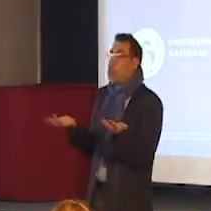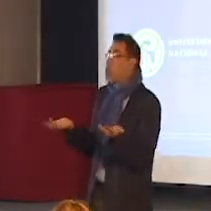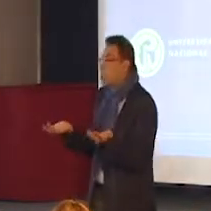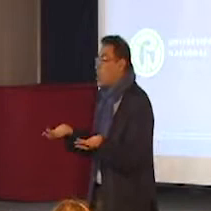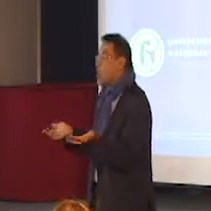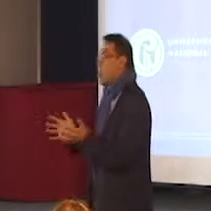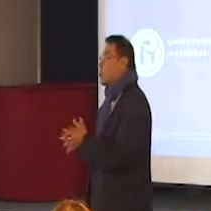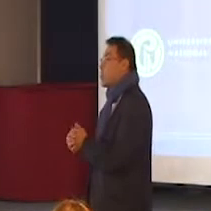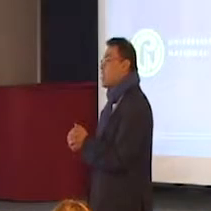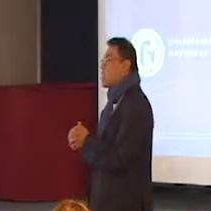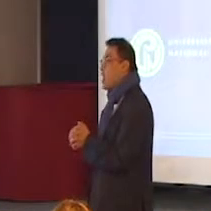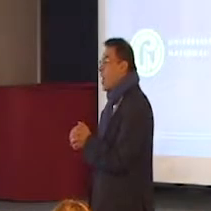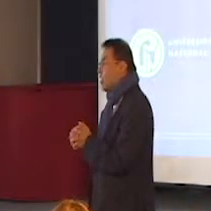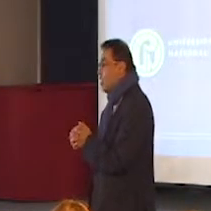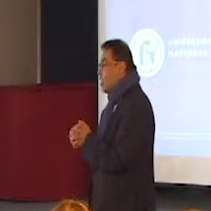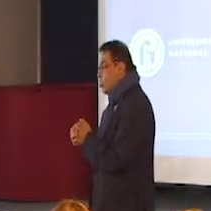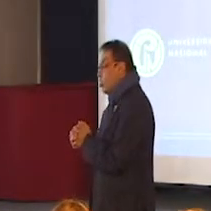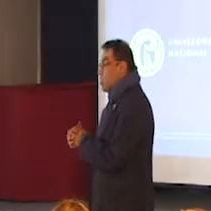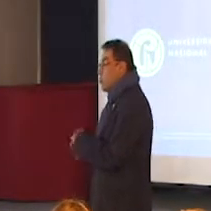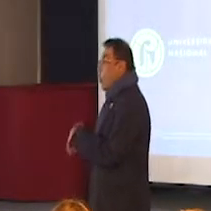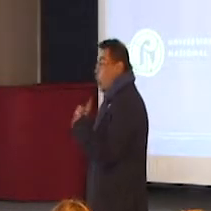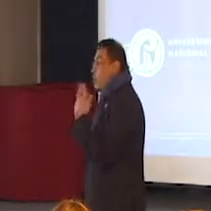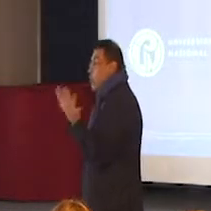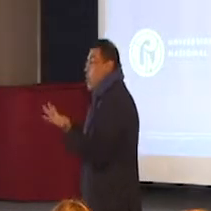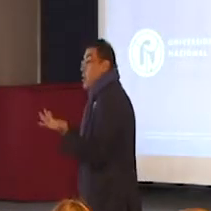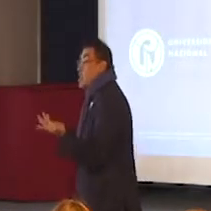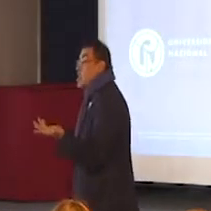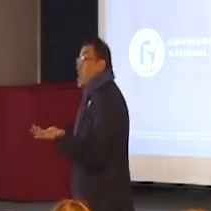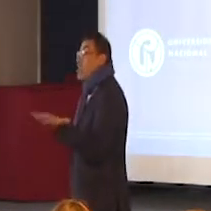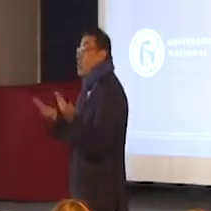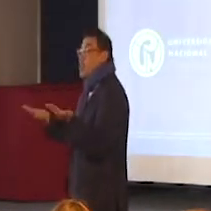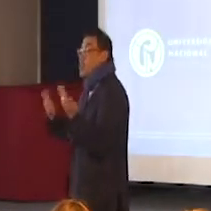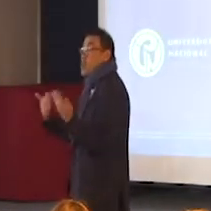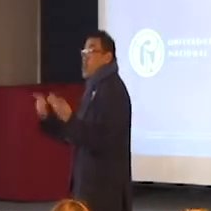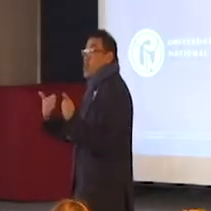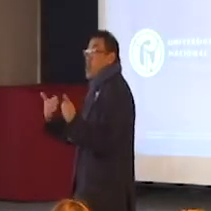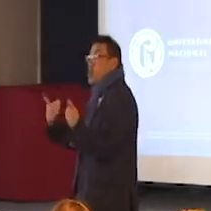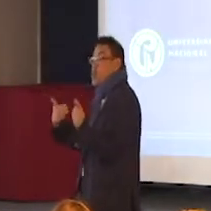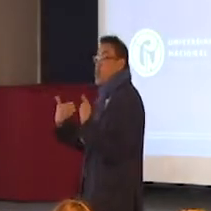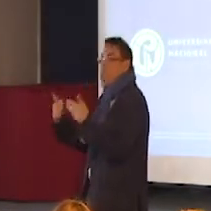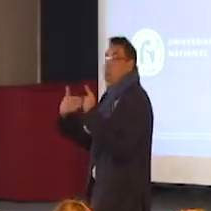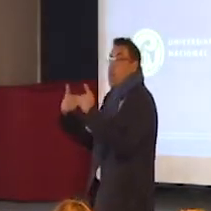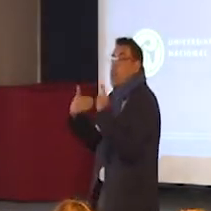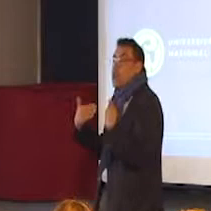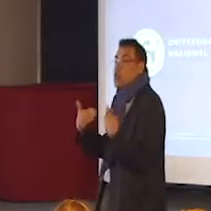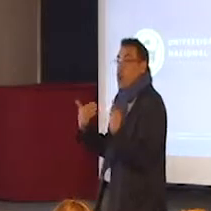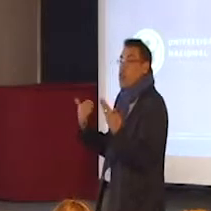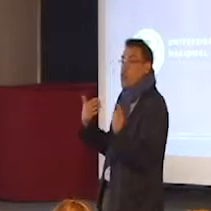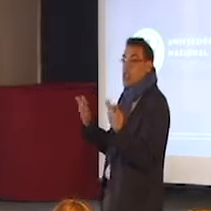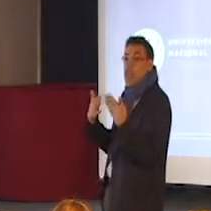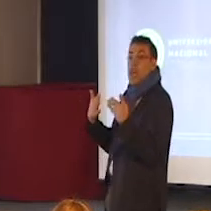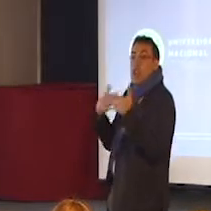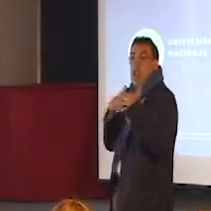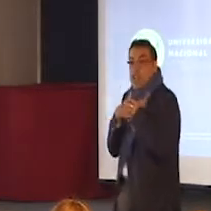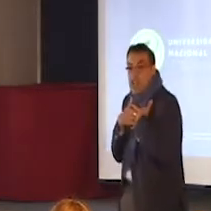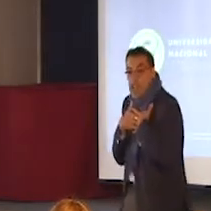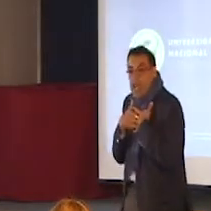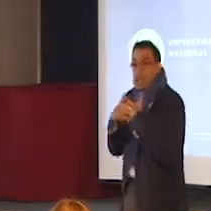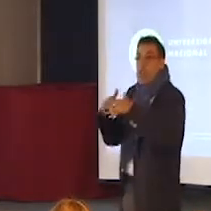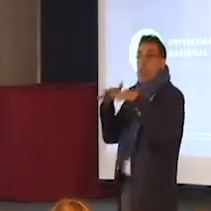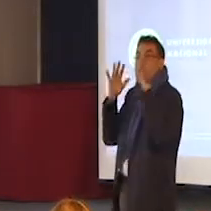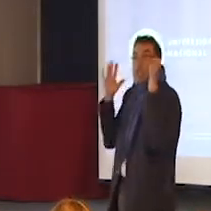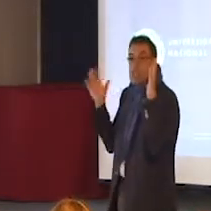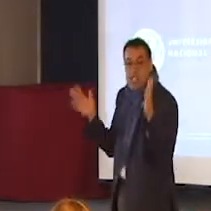hemos mantenido desde el año 2000 en la universidad, ¿no?, poderlo ir fortaleciendo, porque nosotros no nos queremos quedar anquilosados